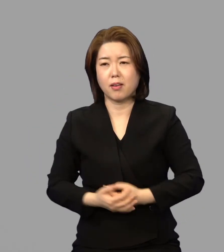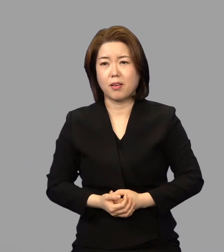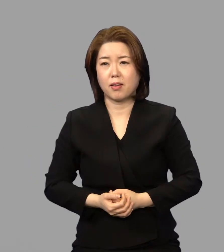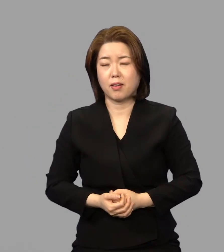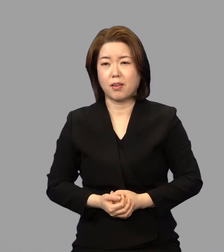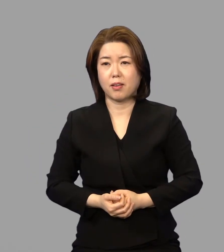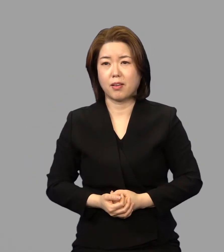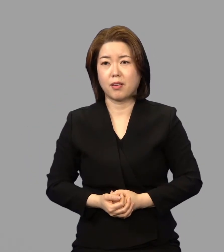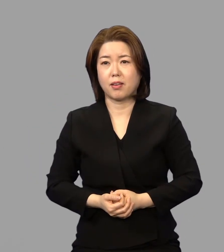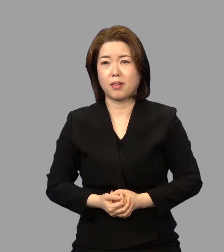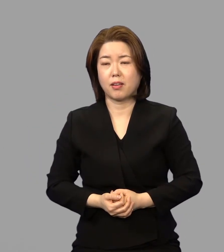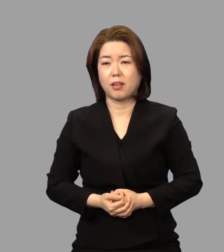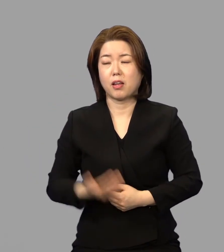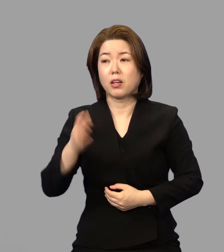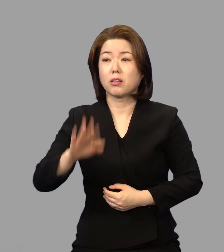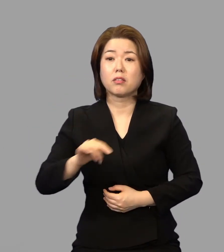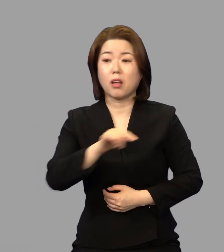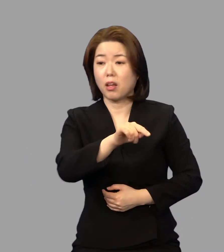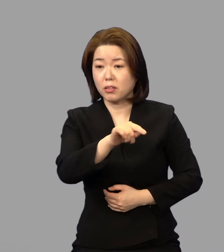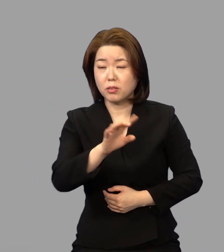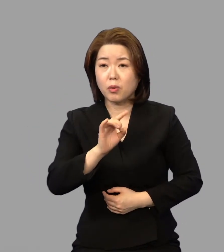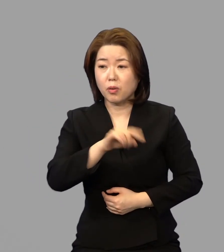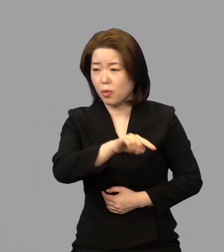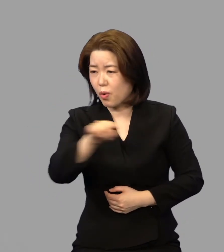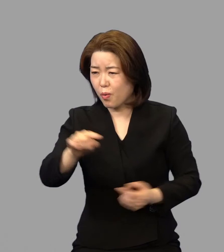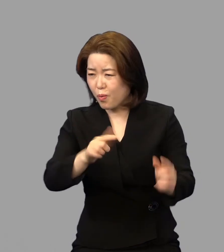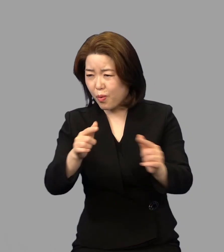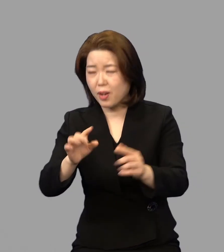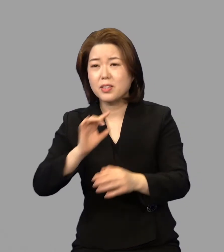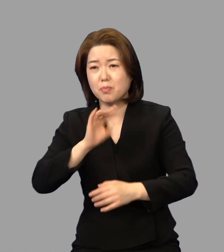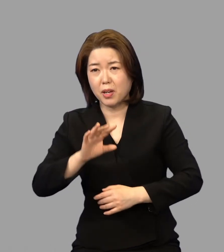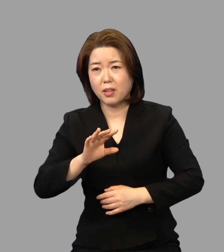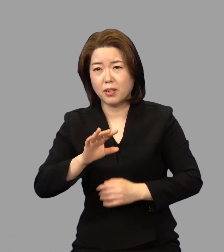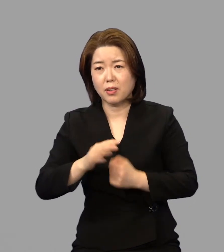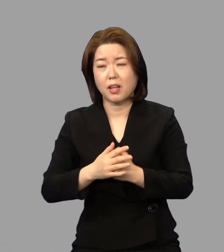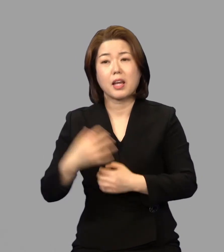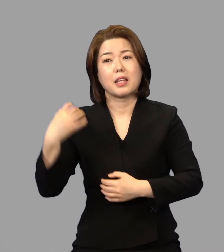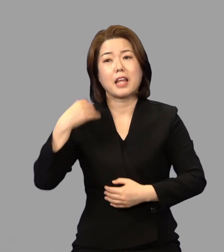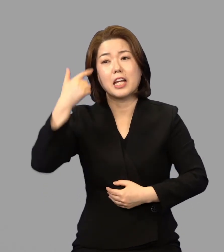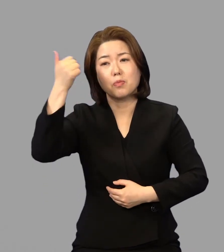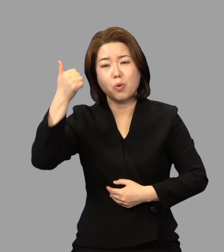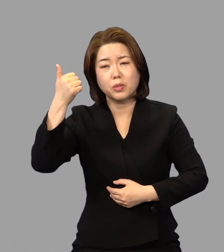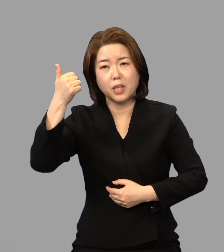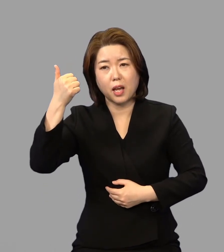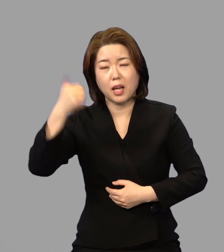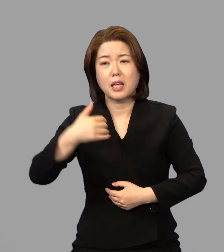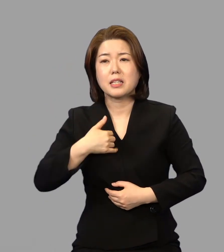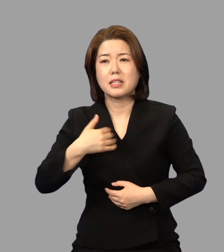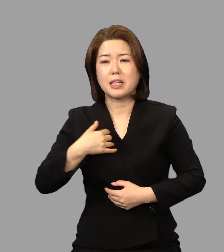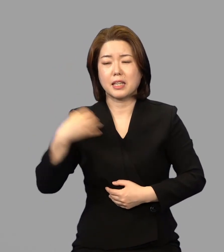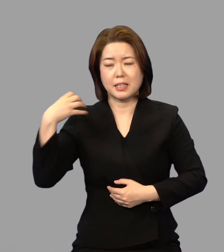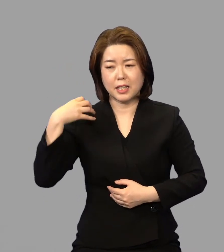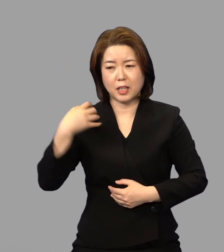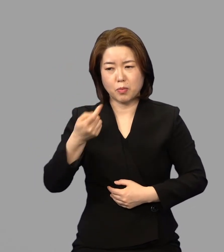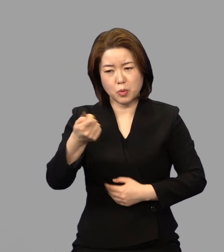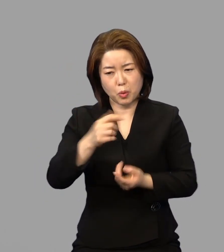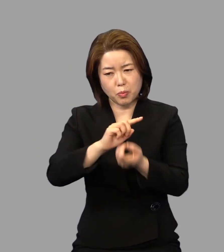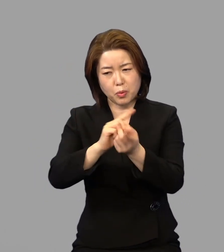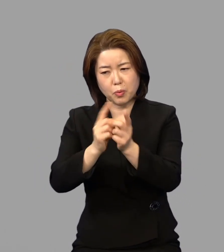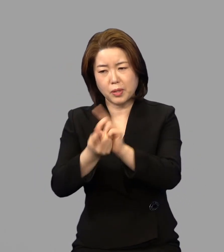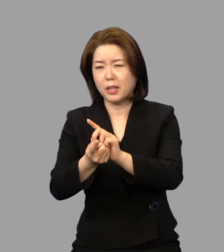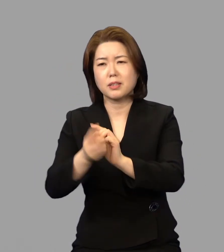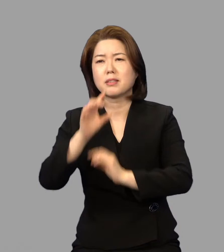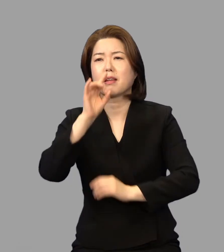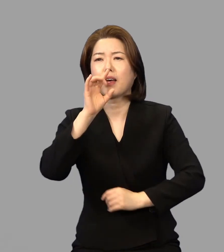그런데 그것으로는 담임 목사가 저희들 책임을 조금도 대신해 줄 수가